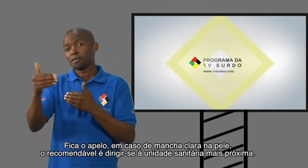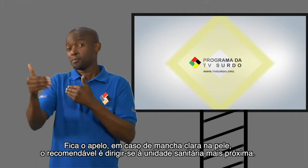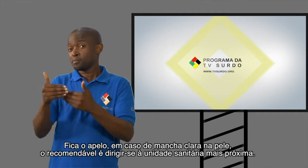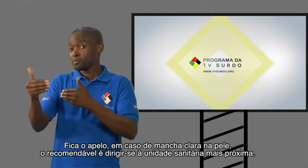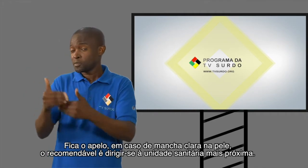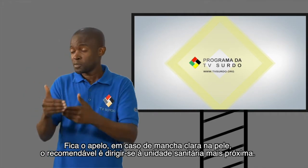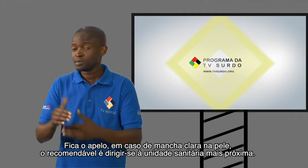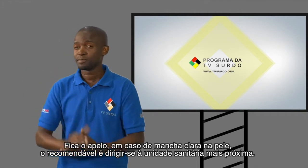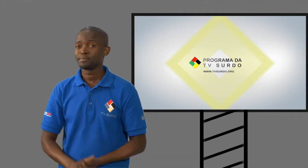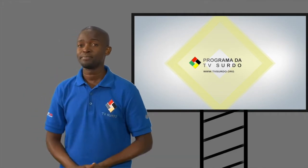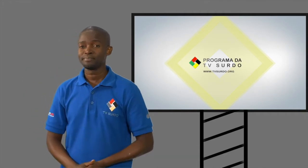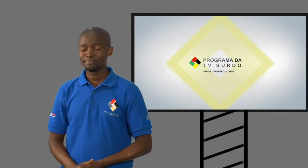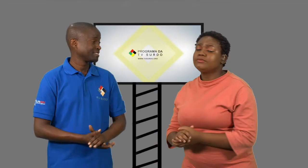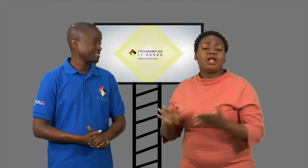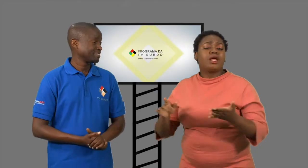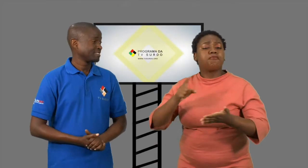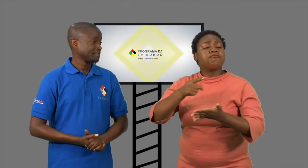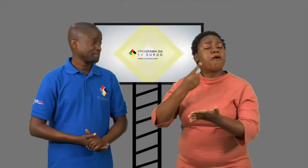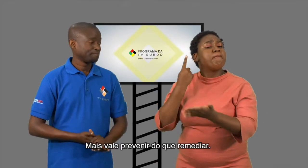mais próxima.